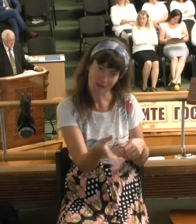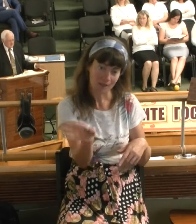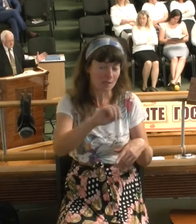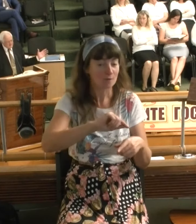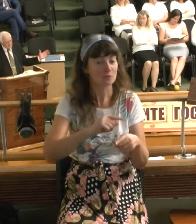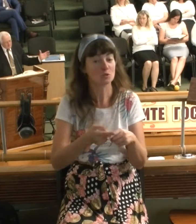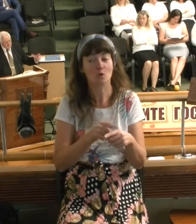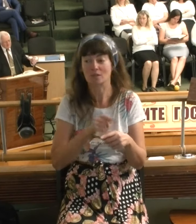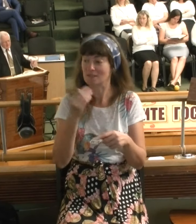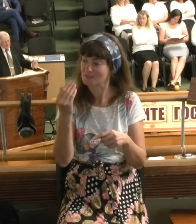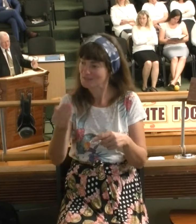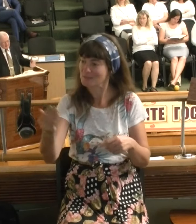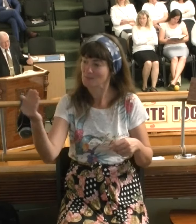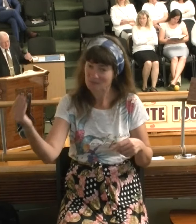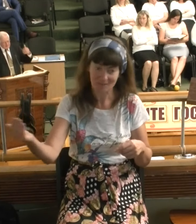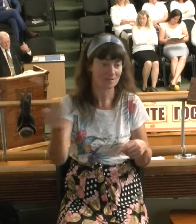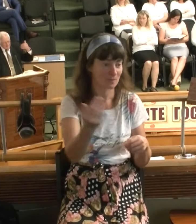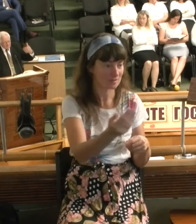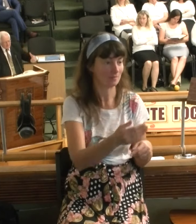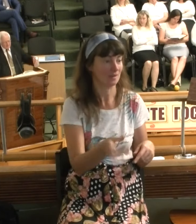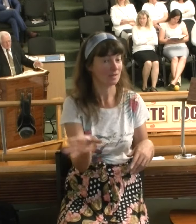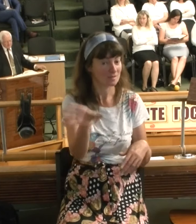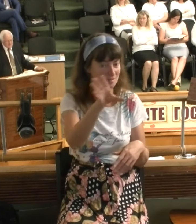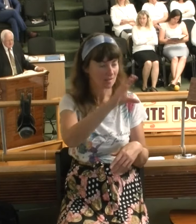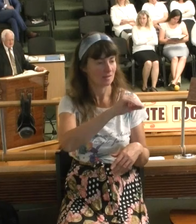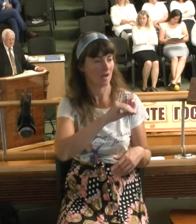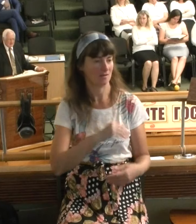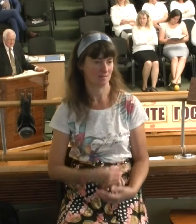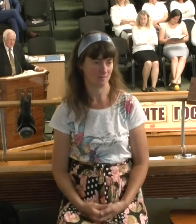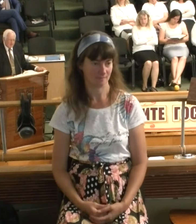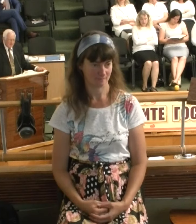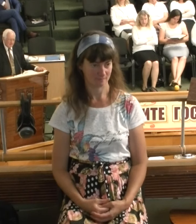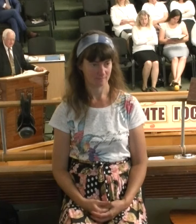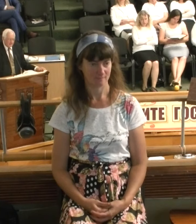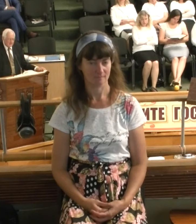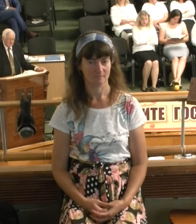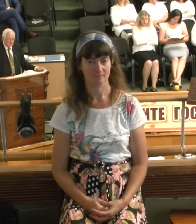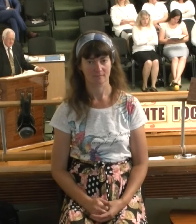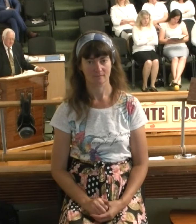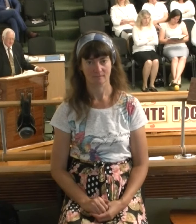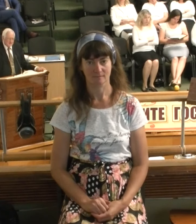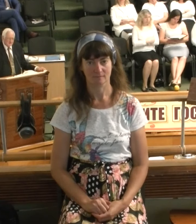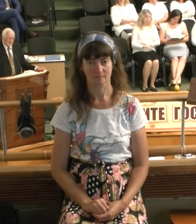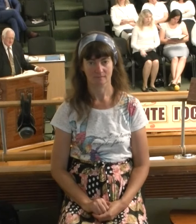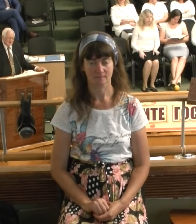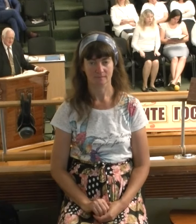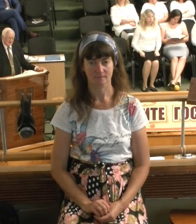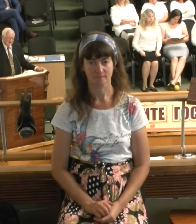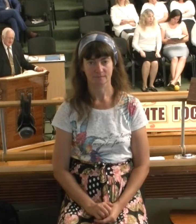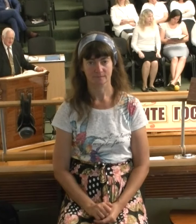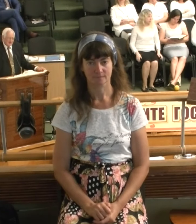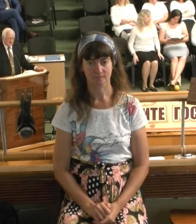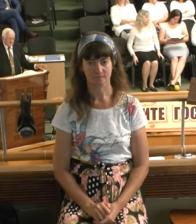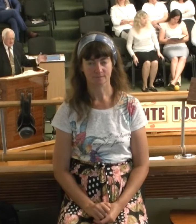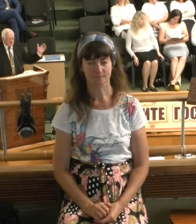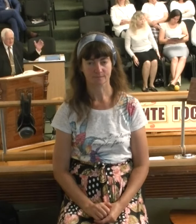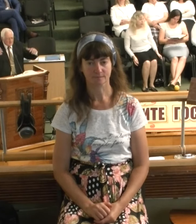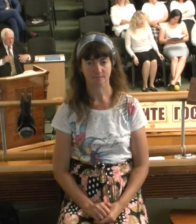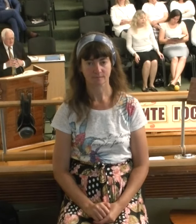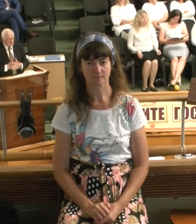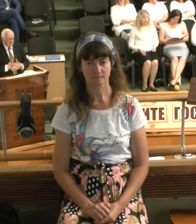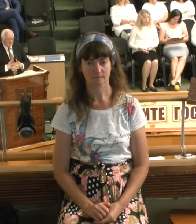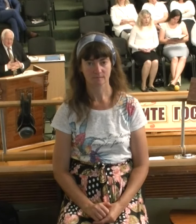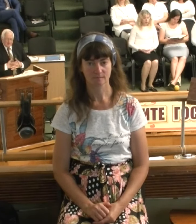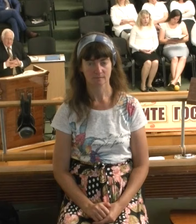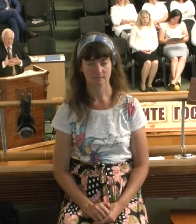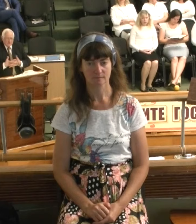Петр, который близко был, даже был во дворе первосвященника, из-за чего отрекался. Иоанн,